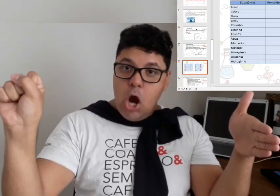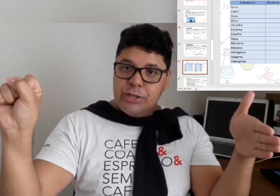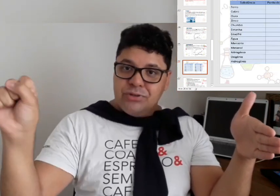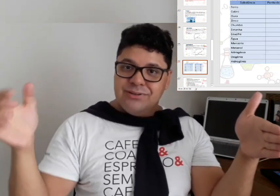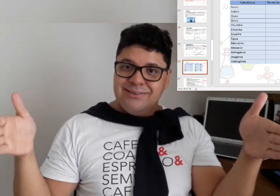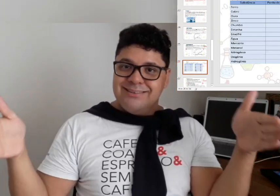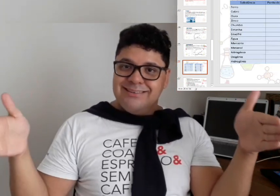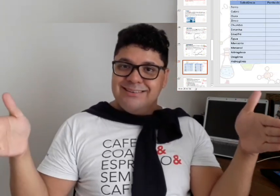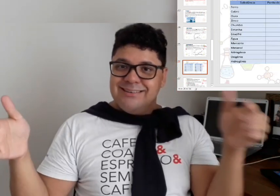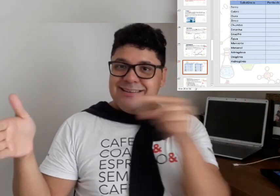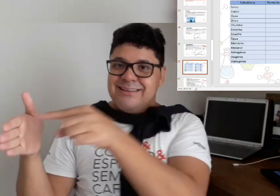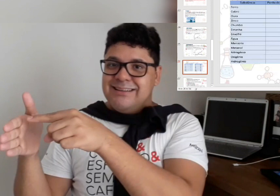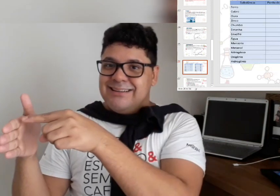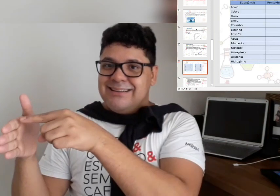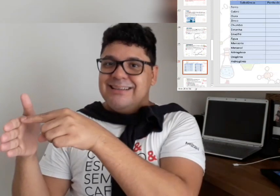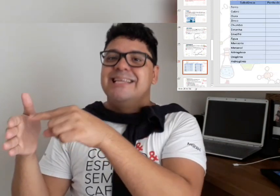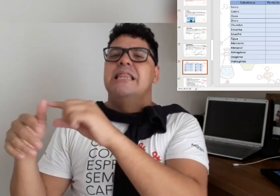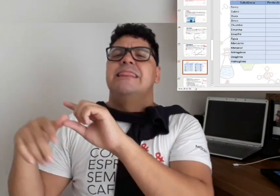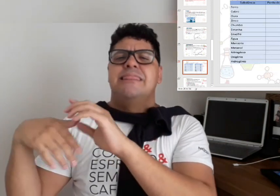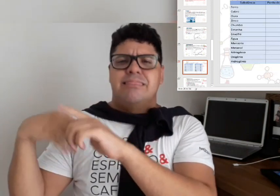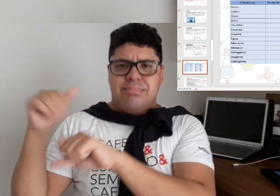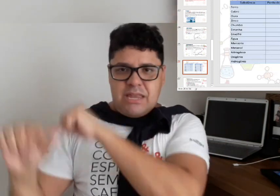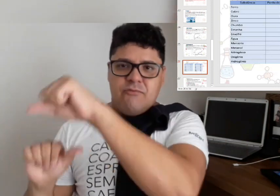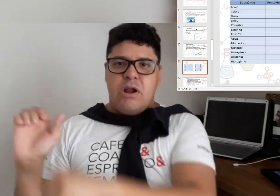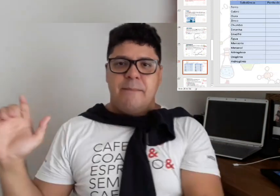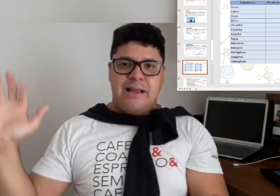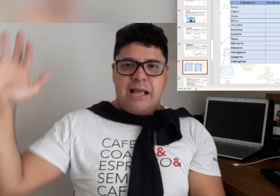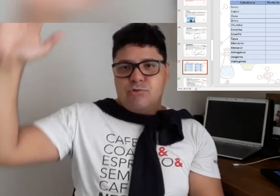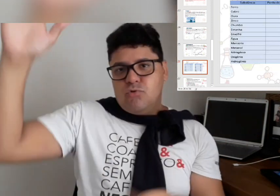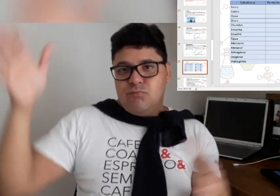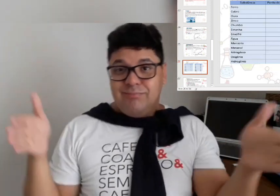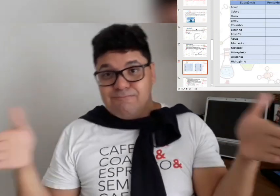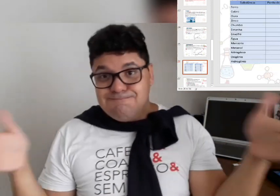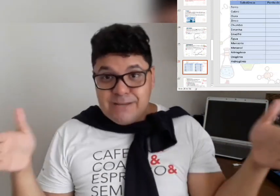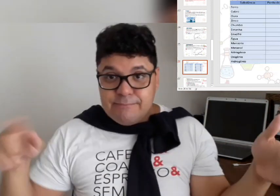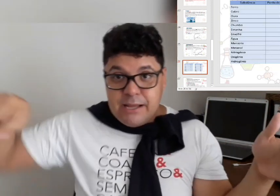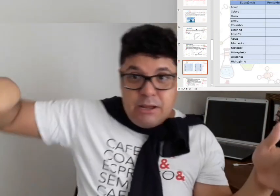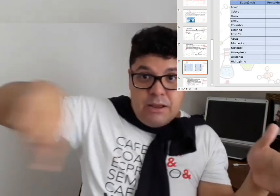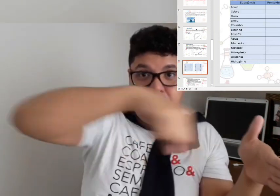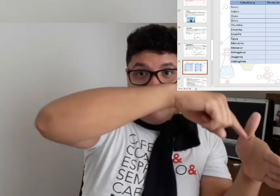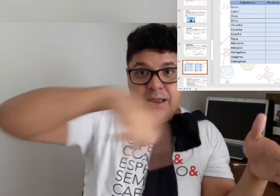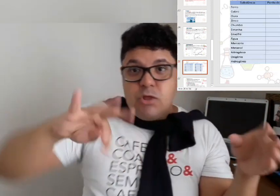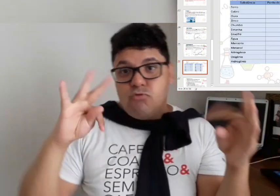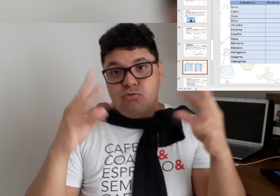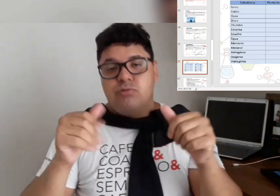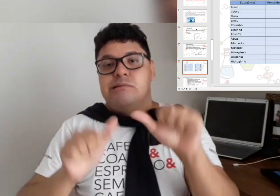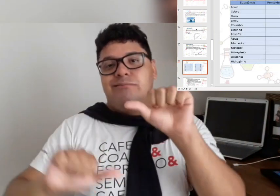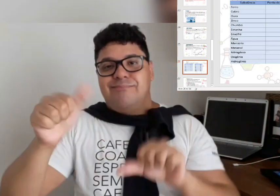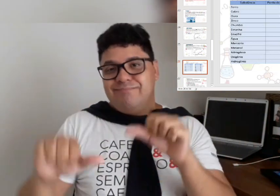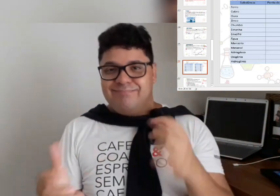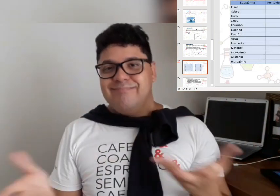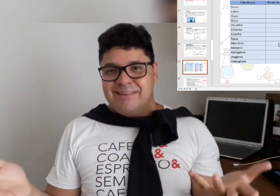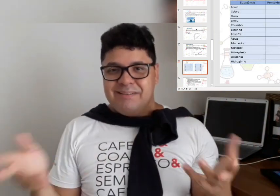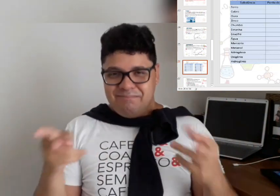tá? Acima de 39 negativo, tá? Ele vai estar no estado líquido. Aí,